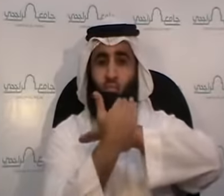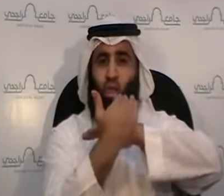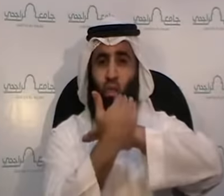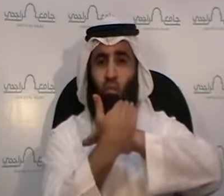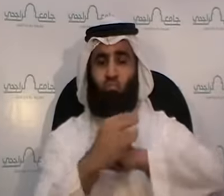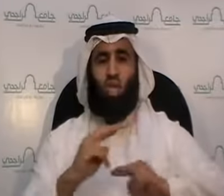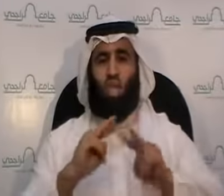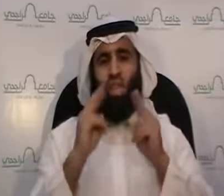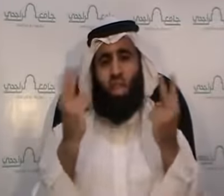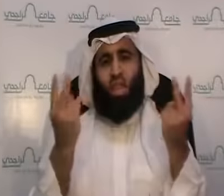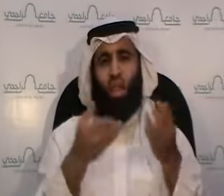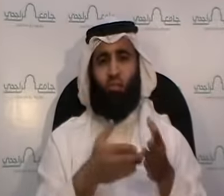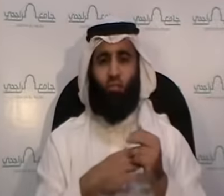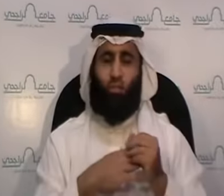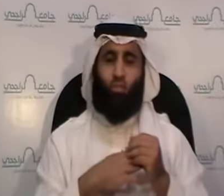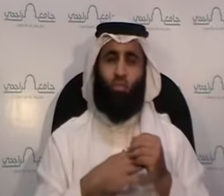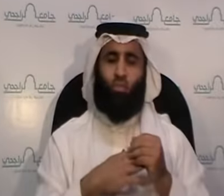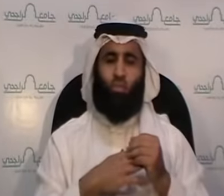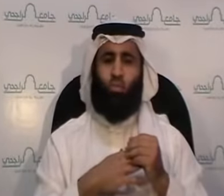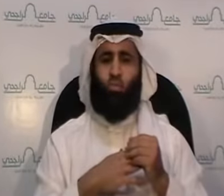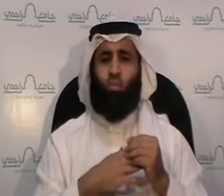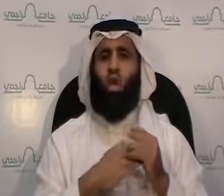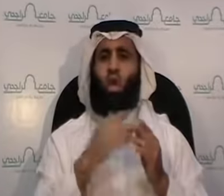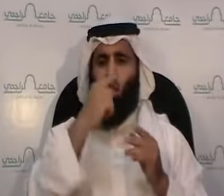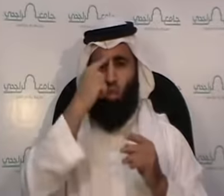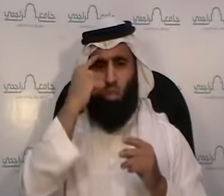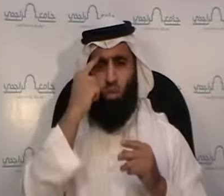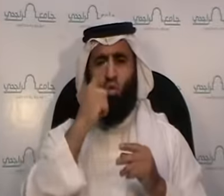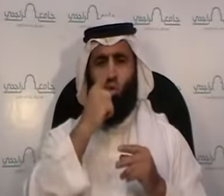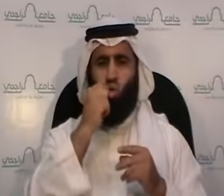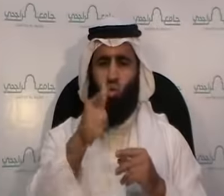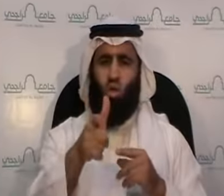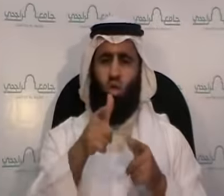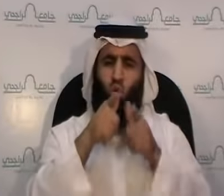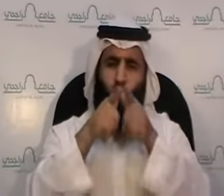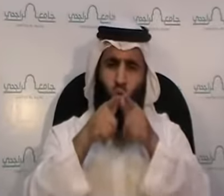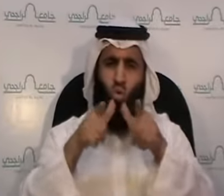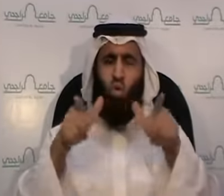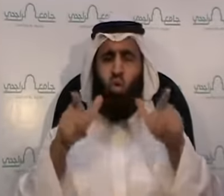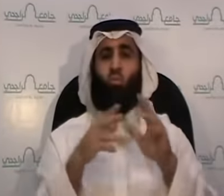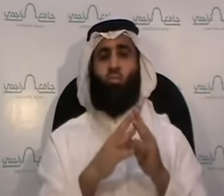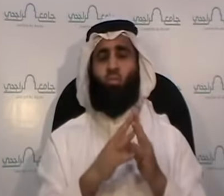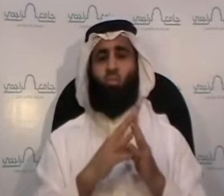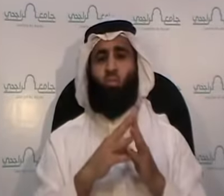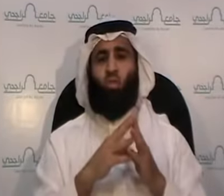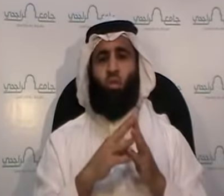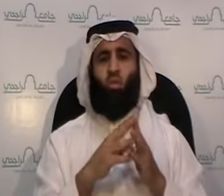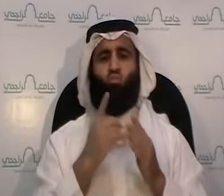وإنه مهما نفخ أولئك المعتدون ممن يحبون أن تشيع الفاحشة